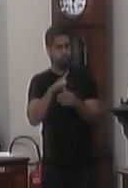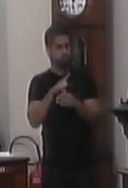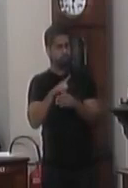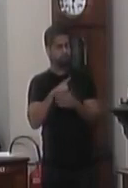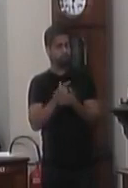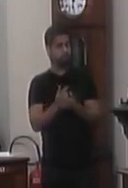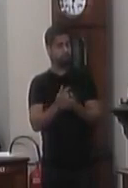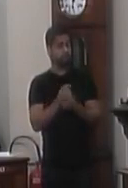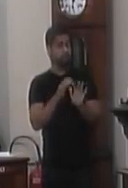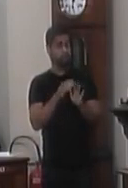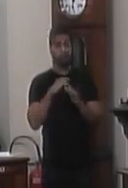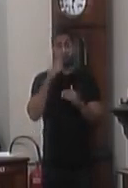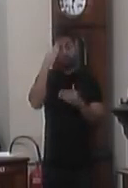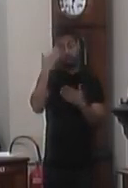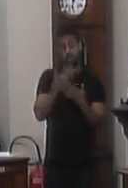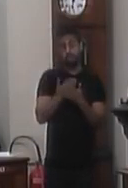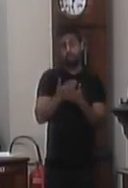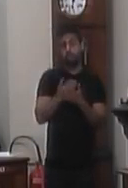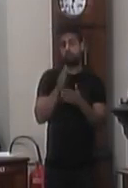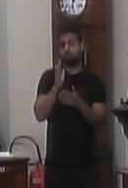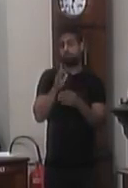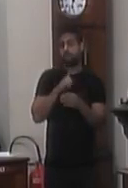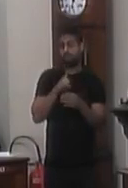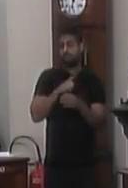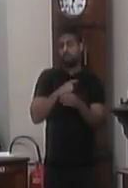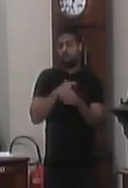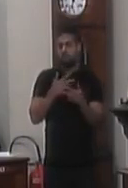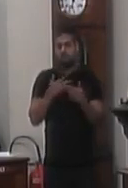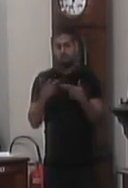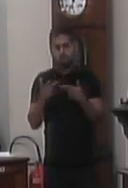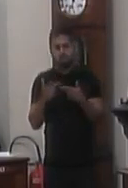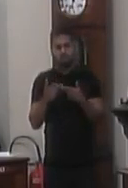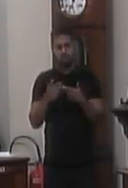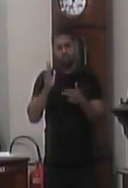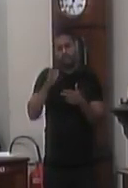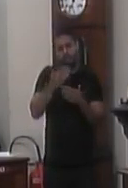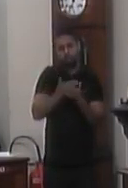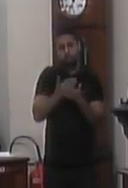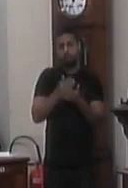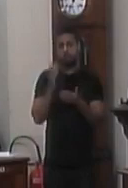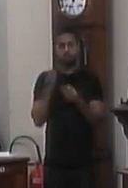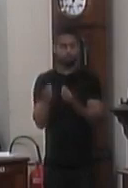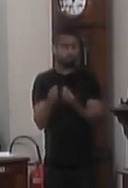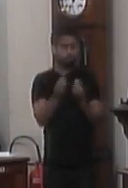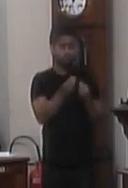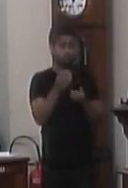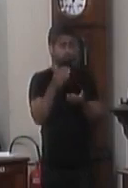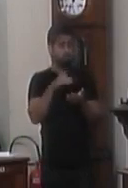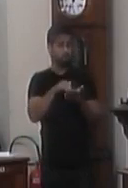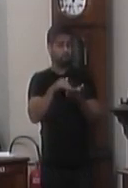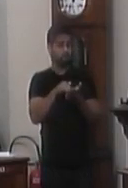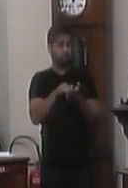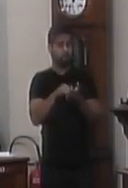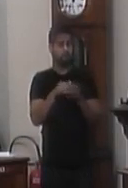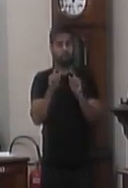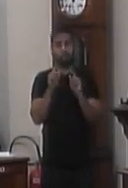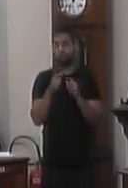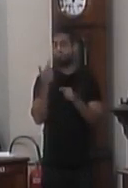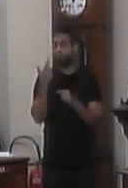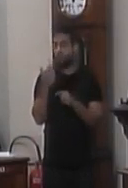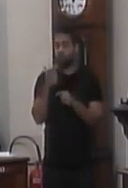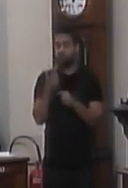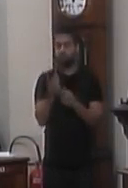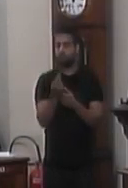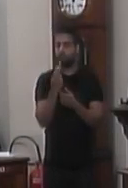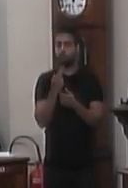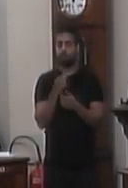Eu acredito que a administração já tenha alguma coisa em relação a isso, mas ainda não foi passado para a Fazenda. Para a Fazenda ainda não foi